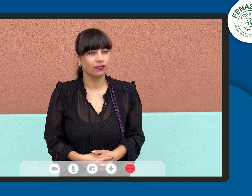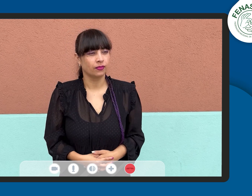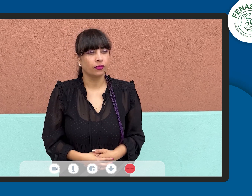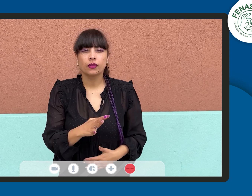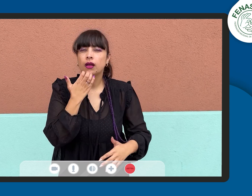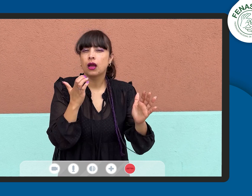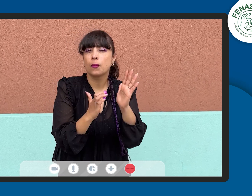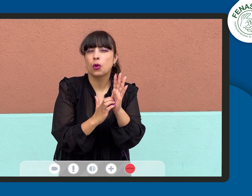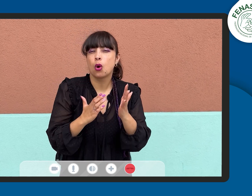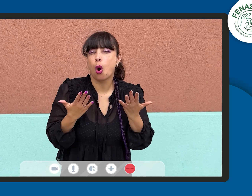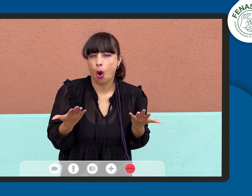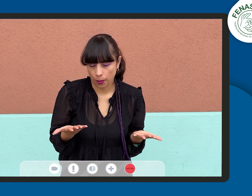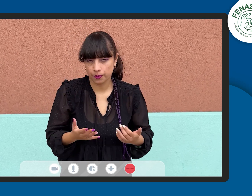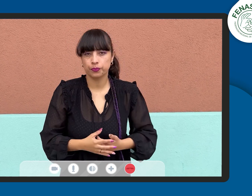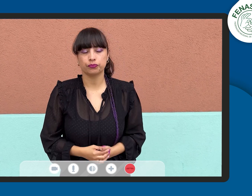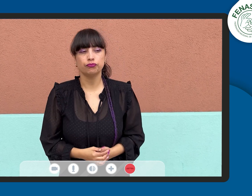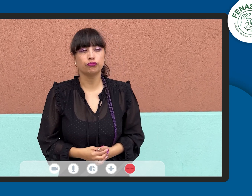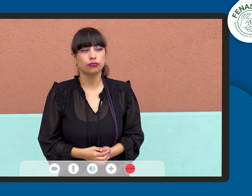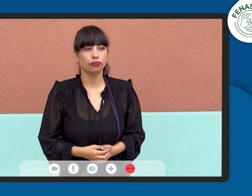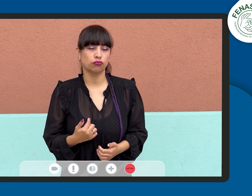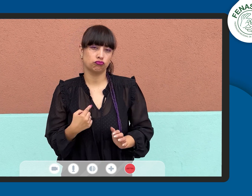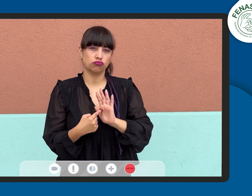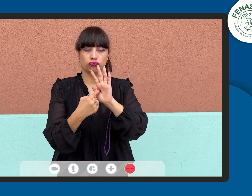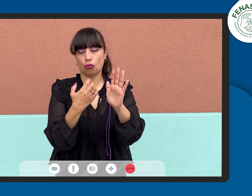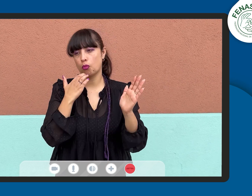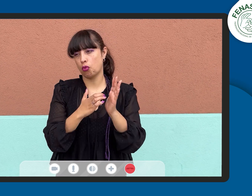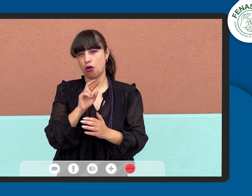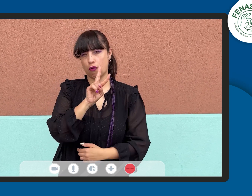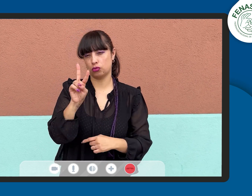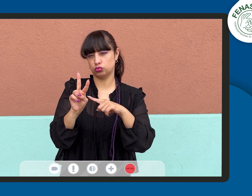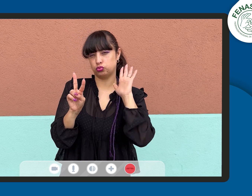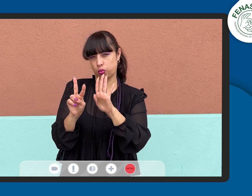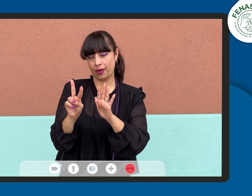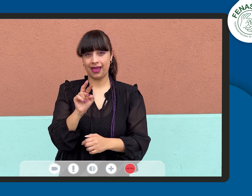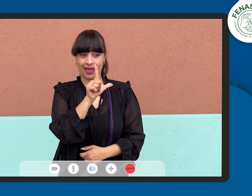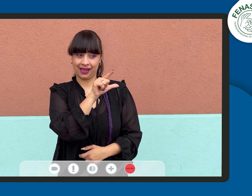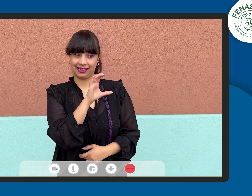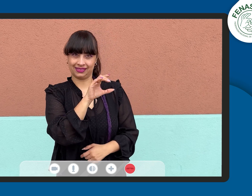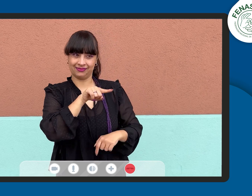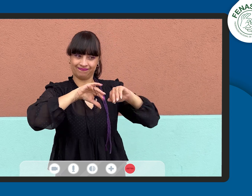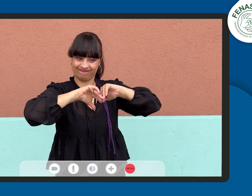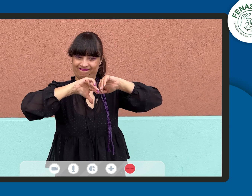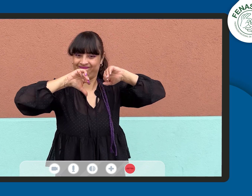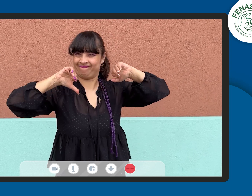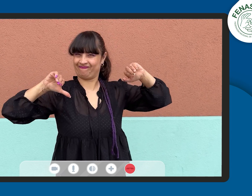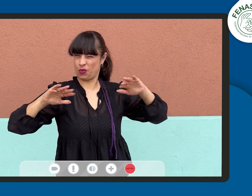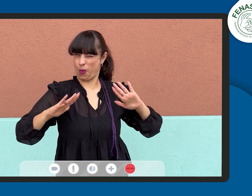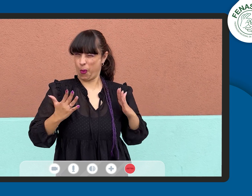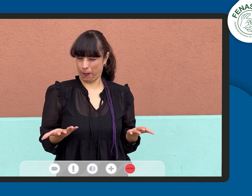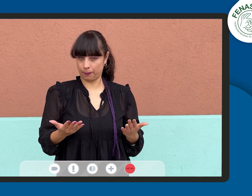cuento de esa formación. Ahora voy a usar un ejemplo para explicar la diferencia entre visual vernacular y la